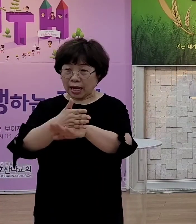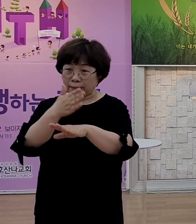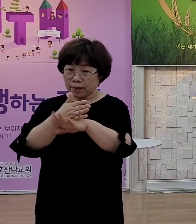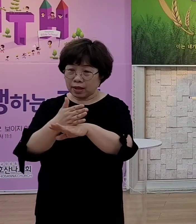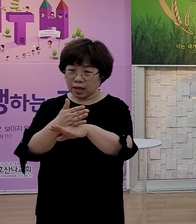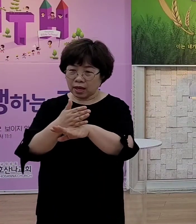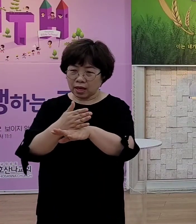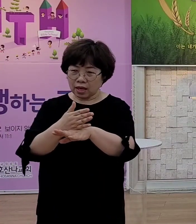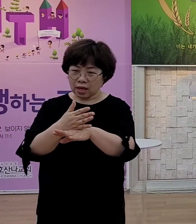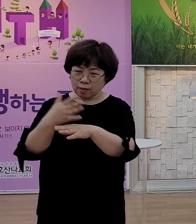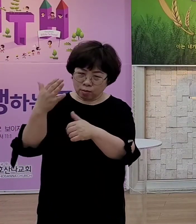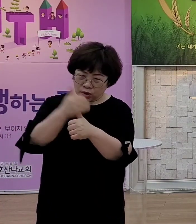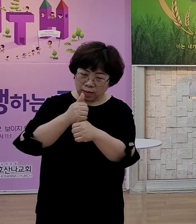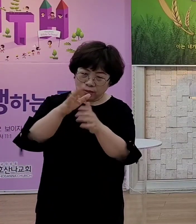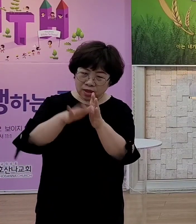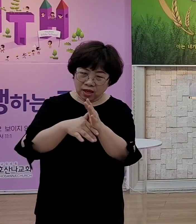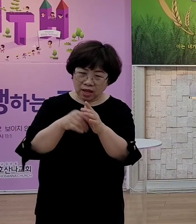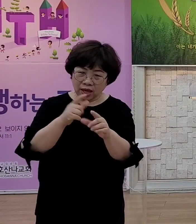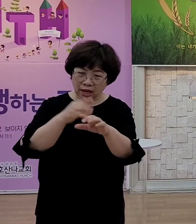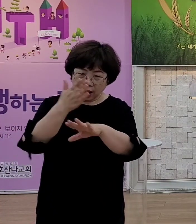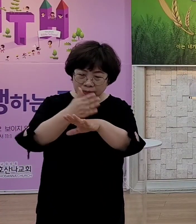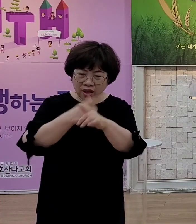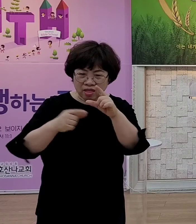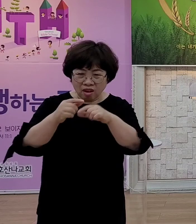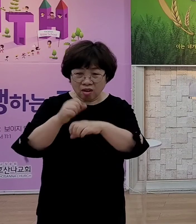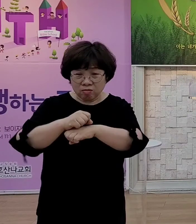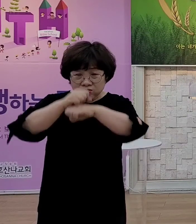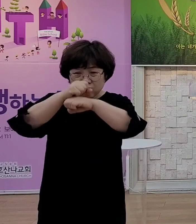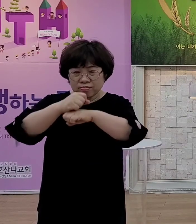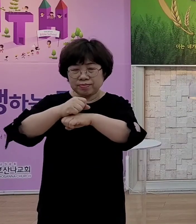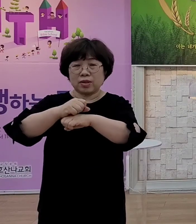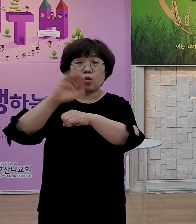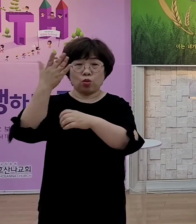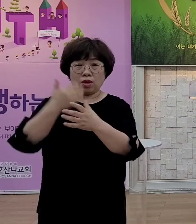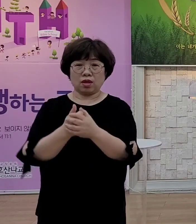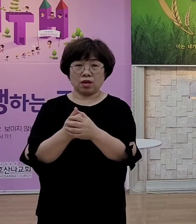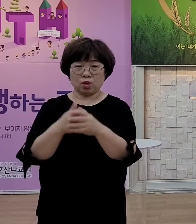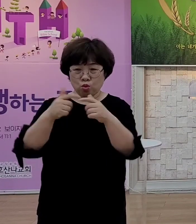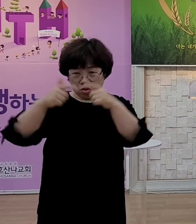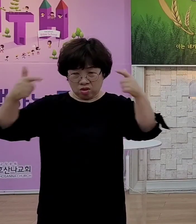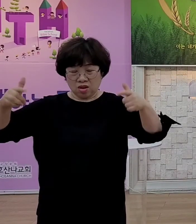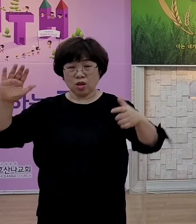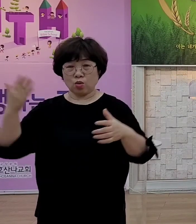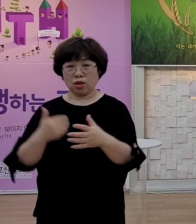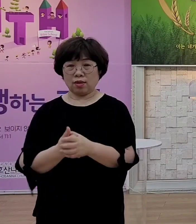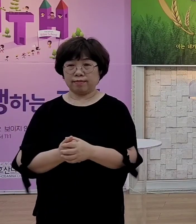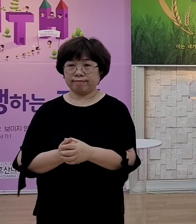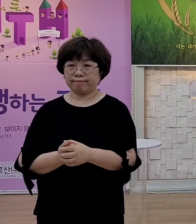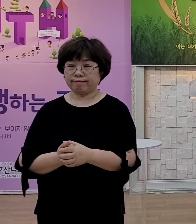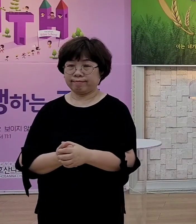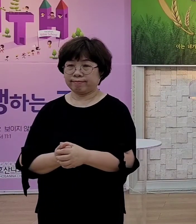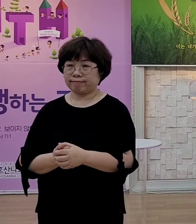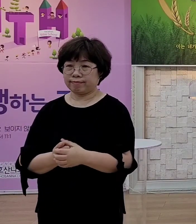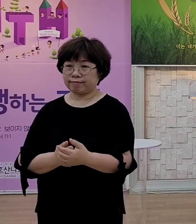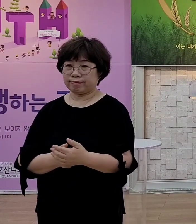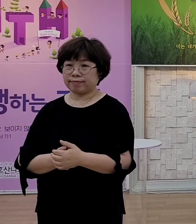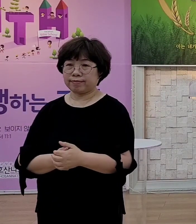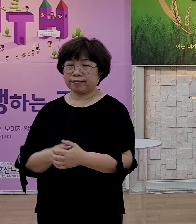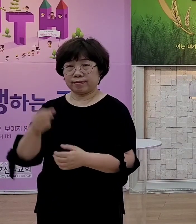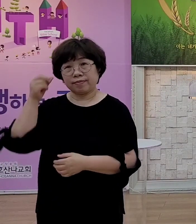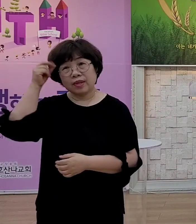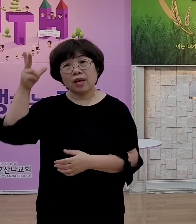할수록 감사의 제목은 더 늘어나는 것이다 라는 것을 여러분 경험하게 될 것입니다. 우리